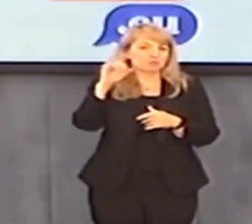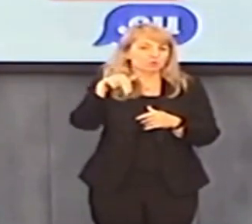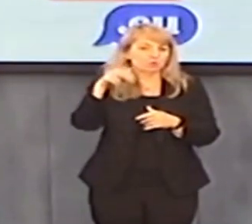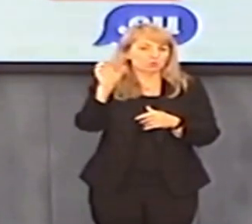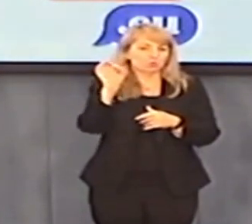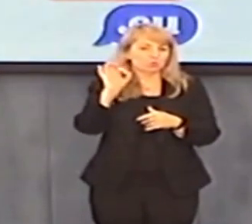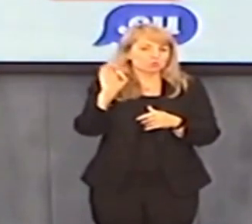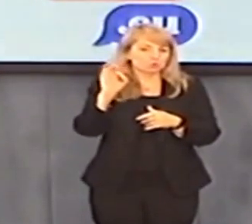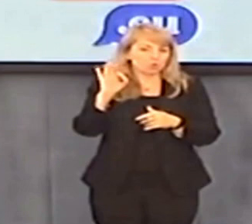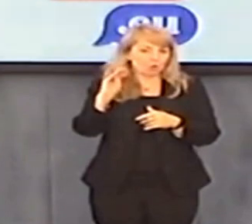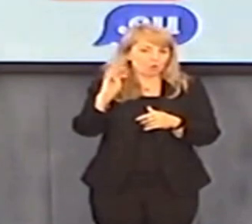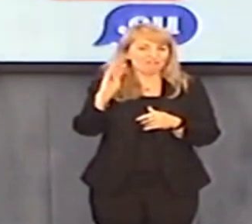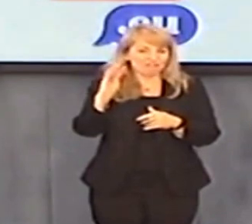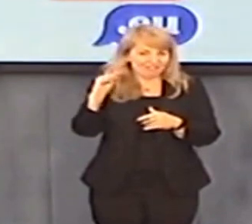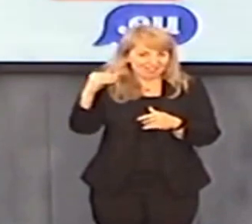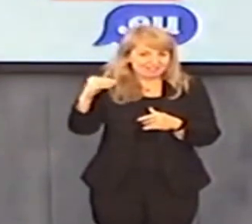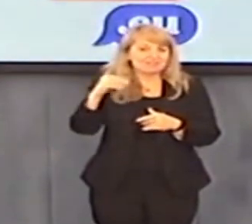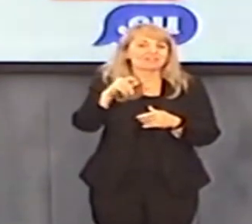Poznaniu.